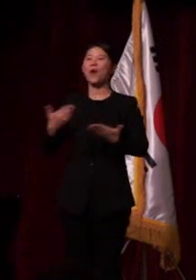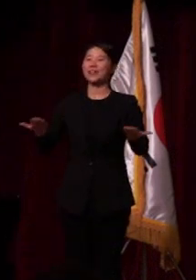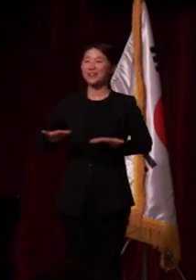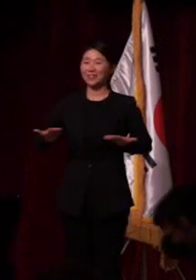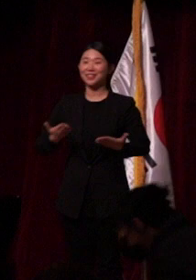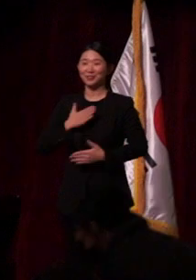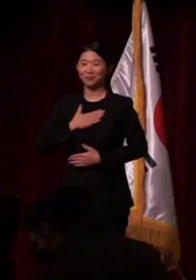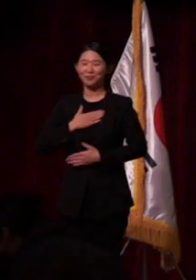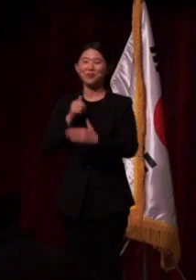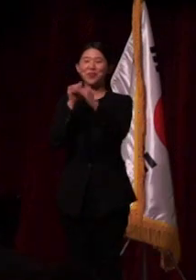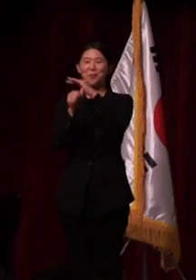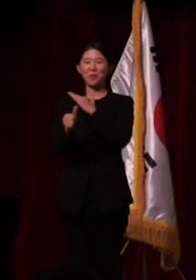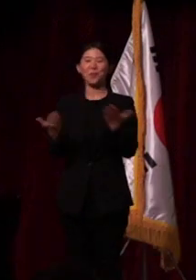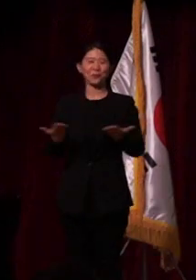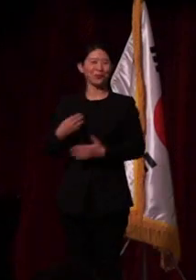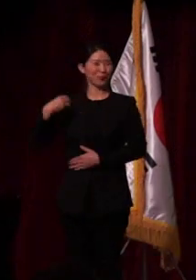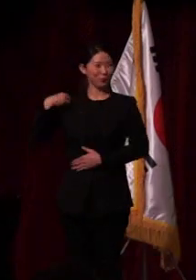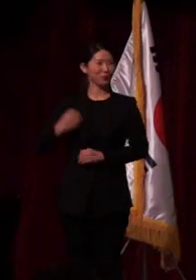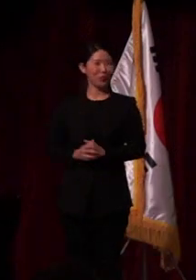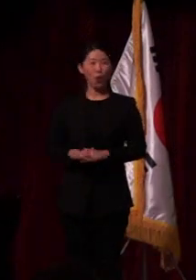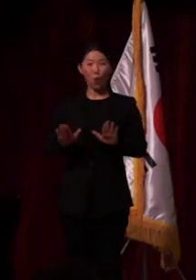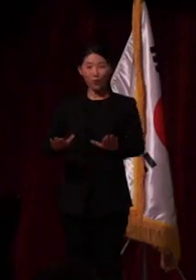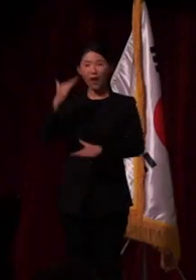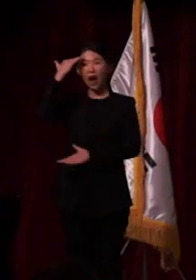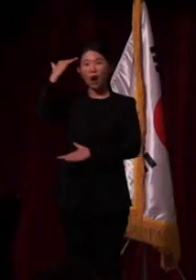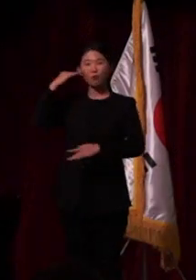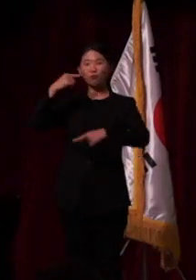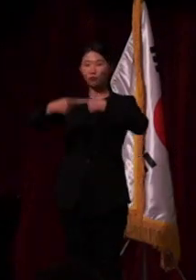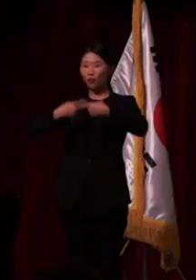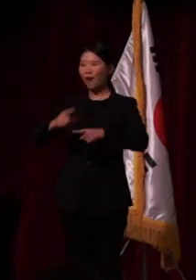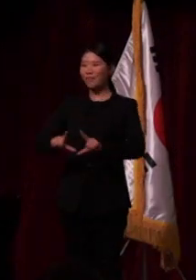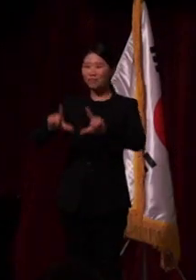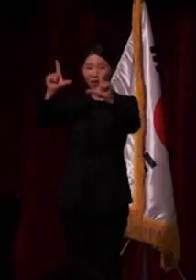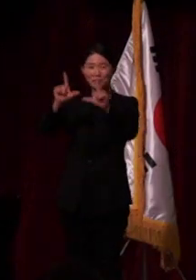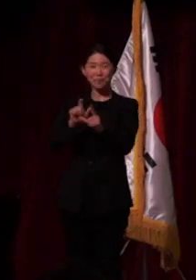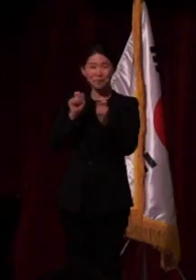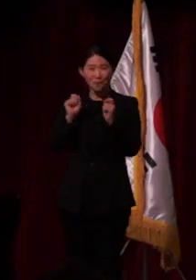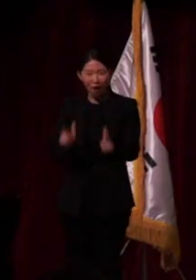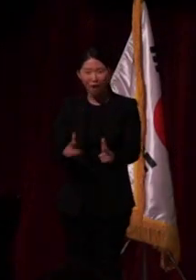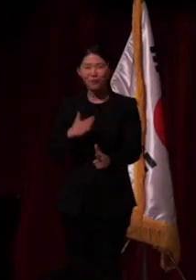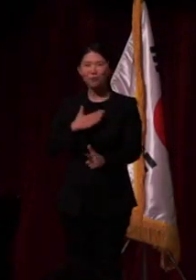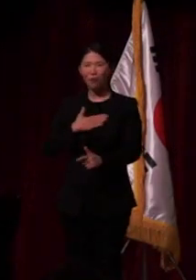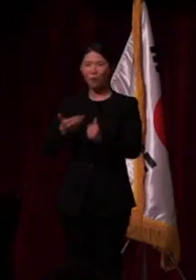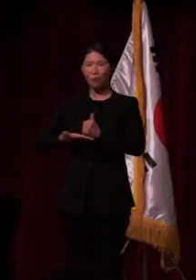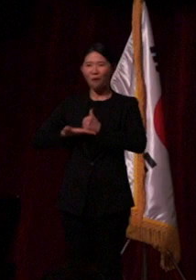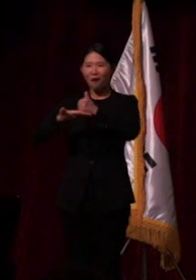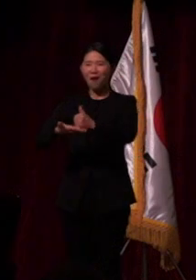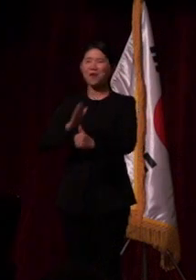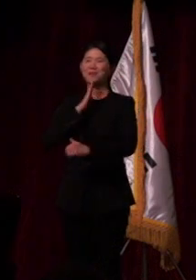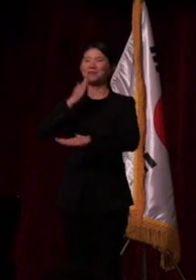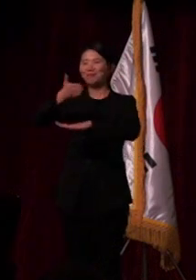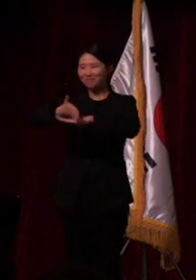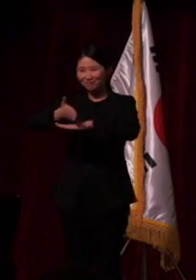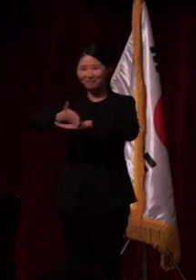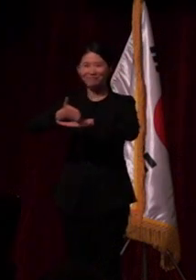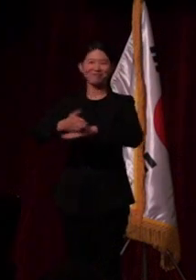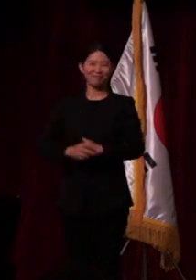오늘 한국 수어의 날을 맞아서 이렇게 귀한 자리에 초대해 주셔서 감사합니다.